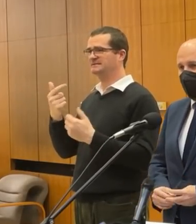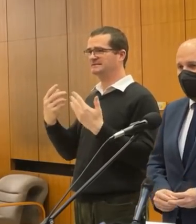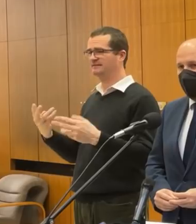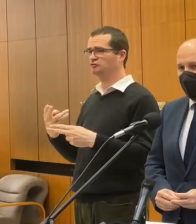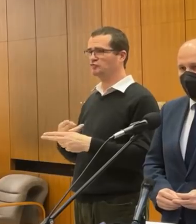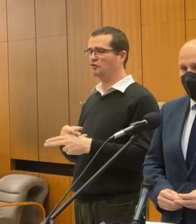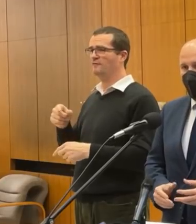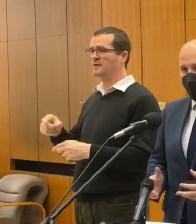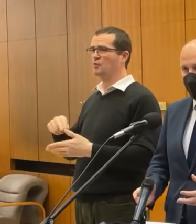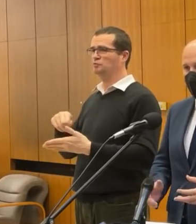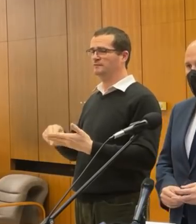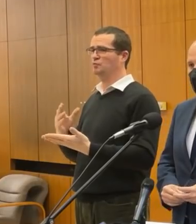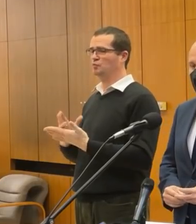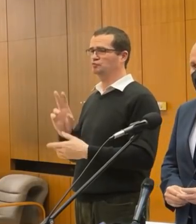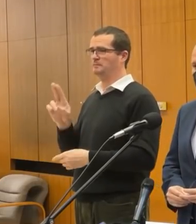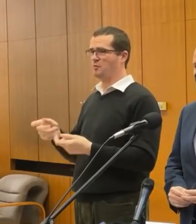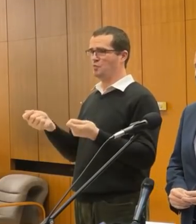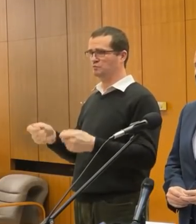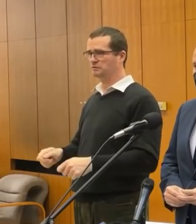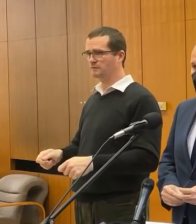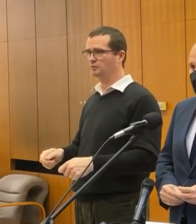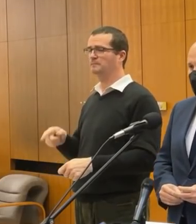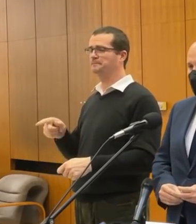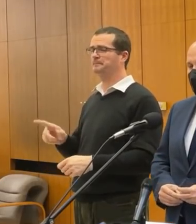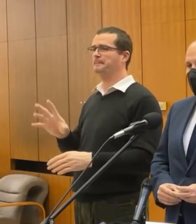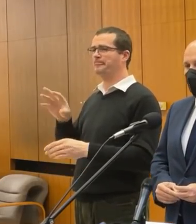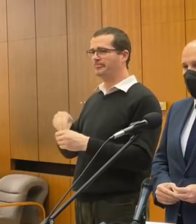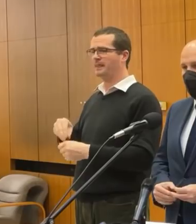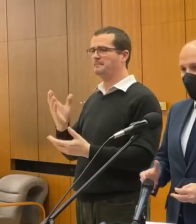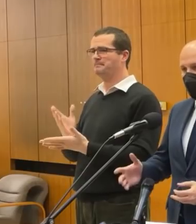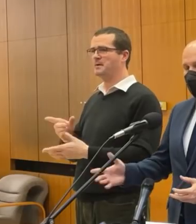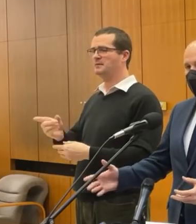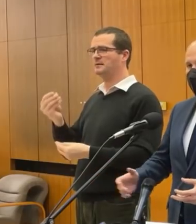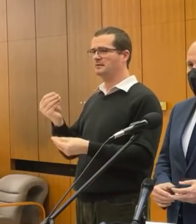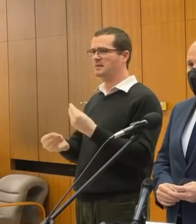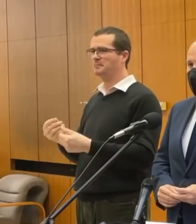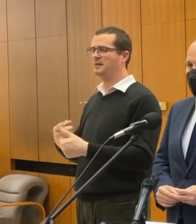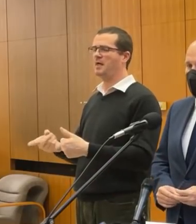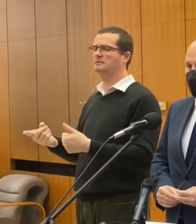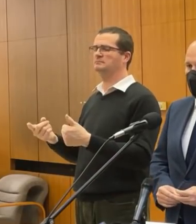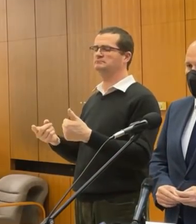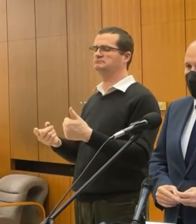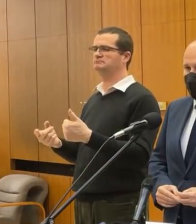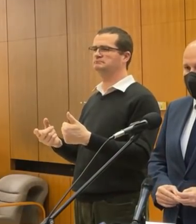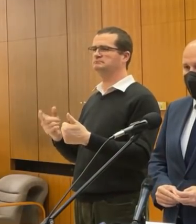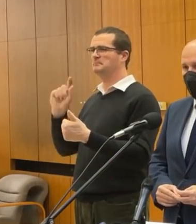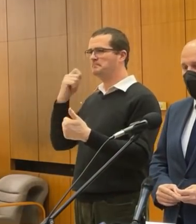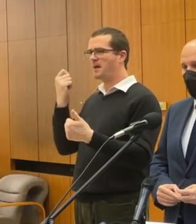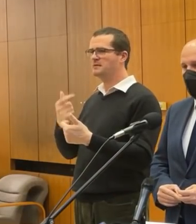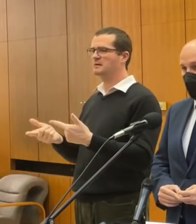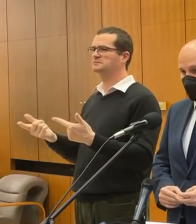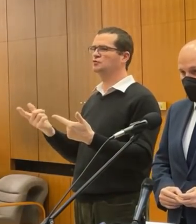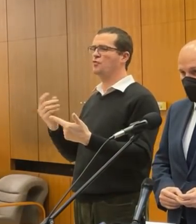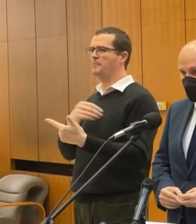29 krajín majú takúto zmluvu už uzavretú, a to vrátane napríklad aj Maďarska